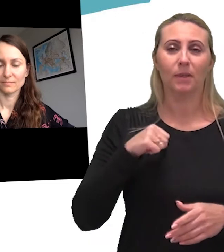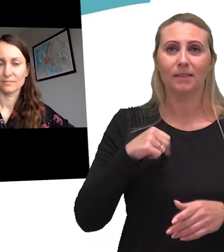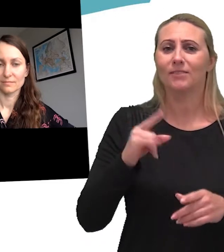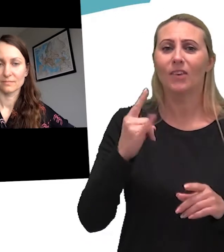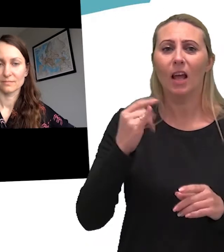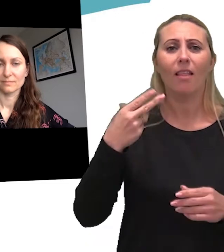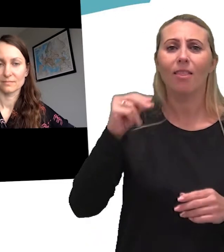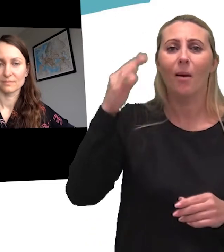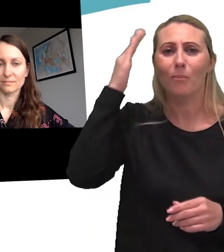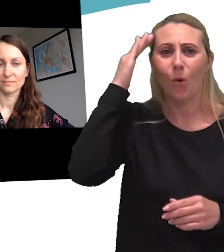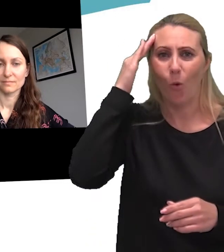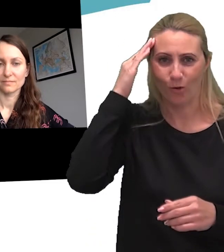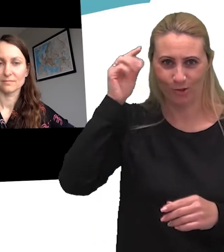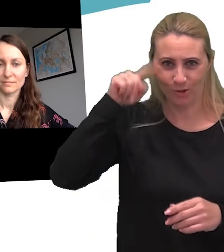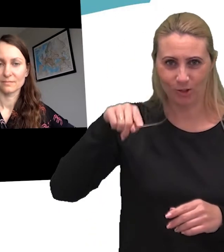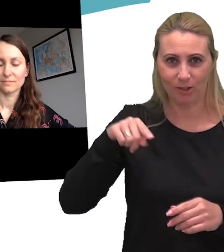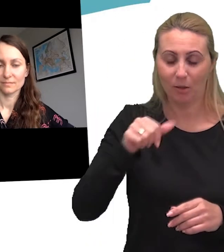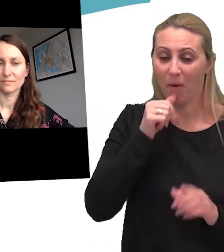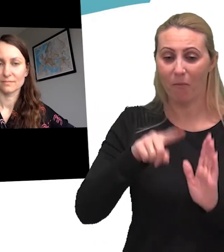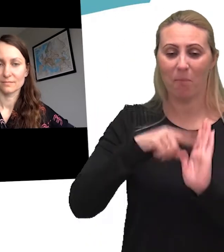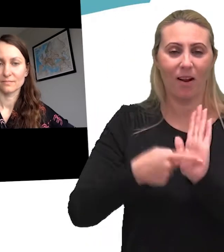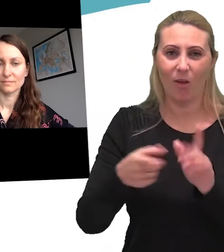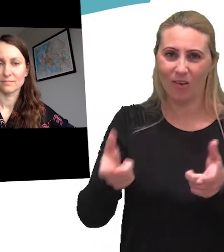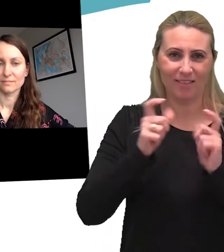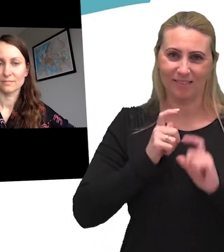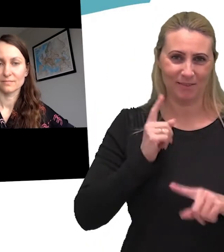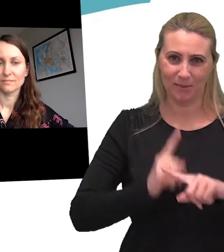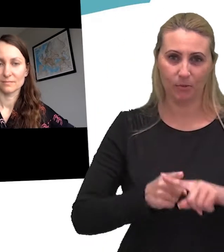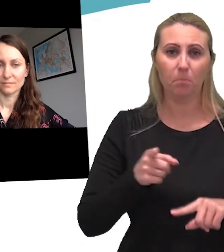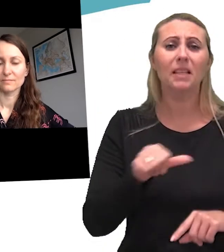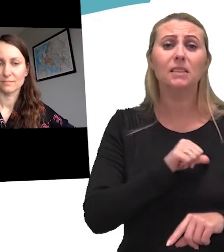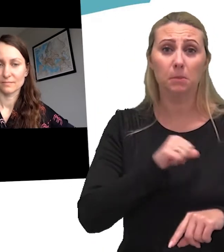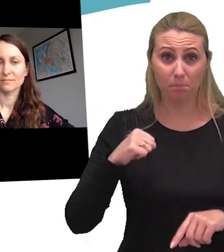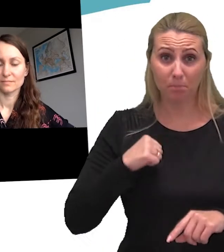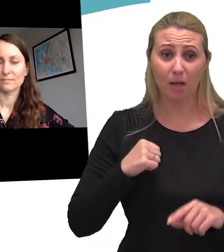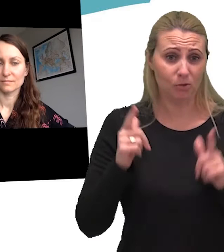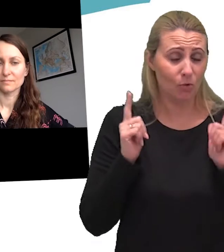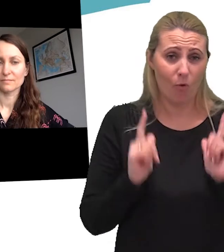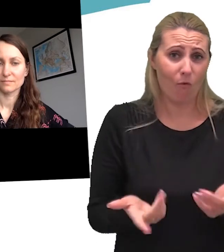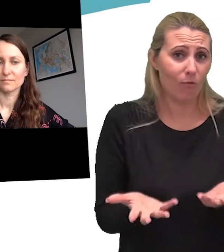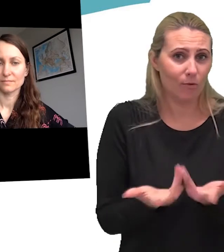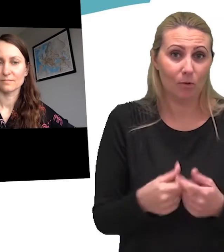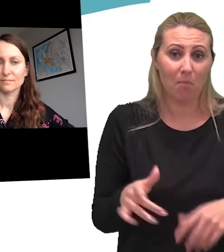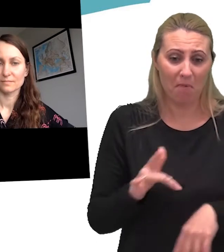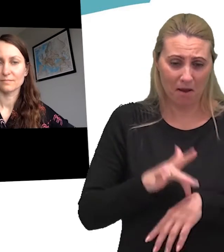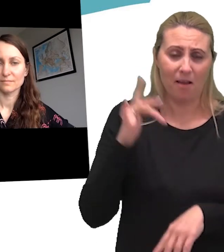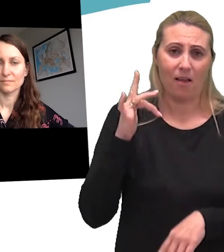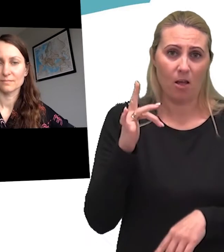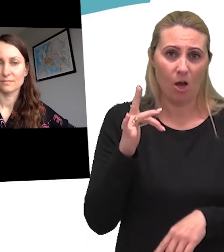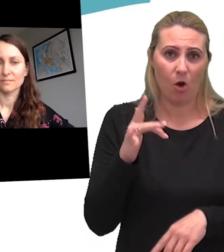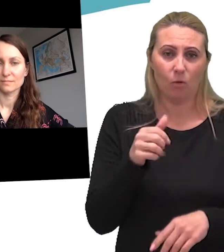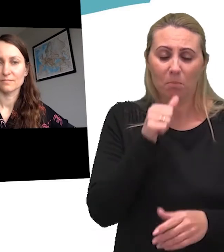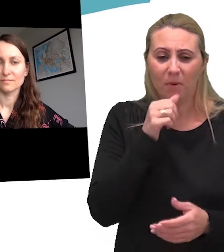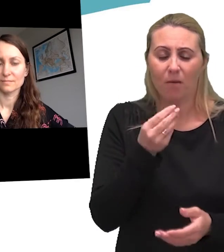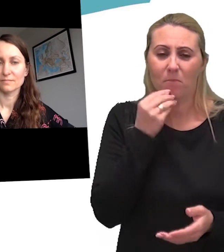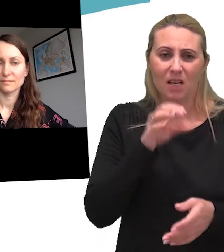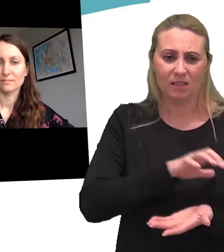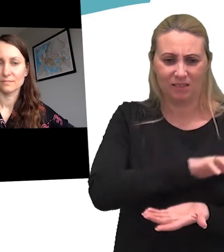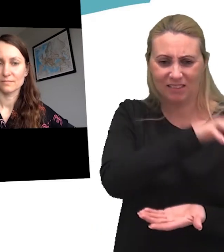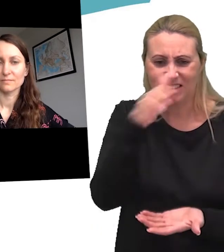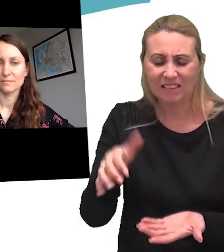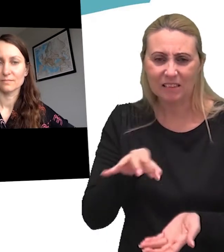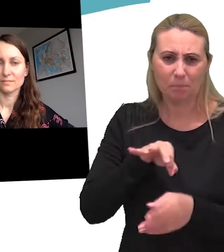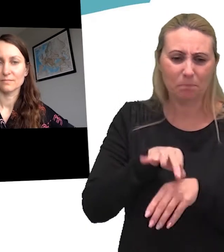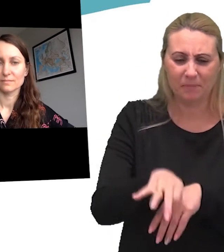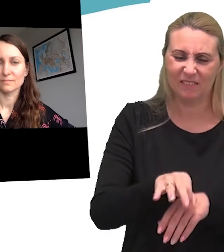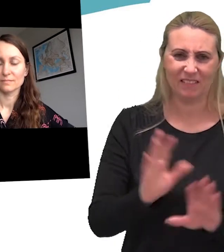žino ir jo paklausus jisai neatsakys, bet jisai jaučia, kiek jam reikia. Ir dėl to tėvai tam kažkokiu kiekiu daugiau ar mažiau